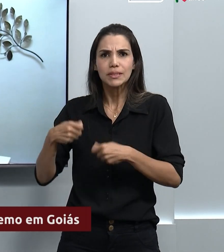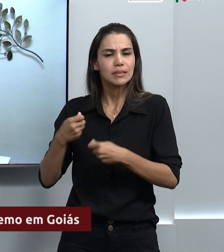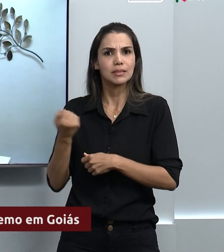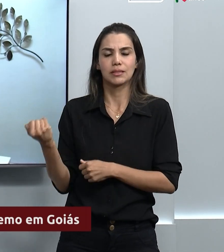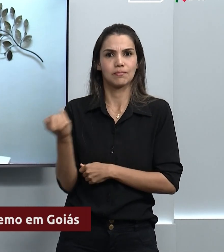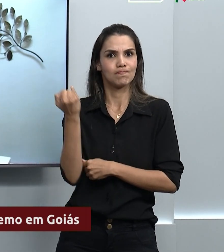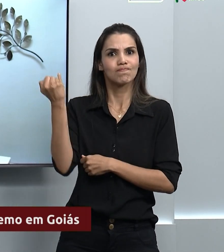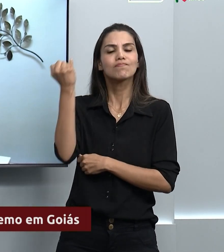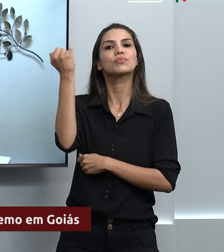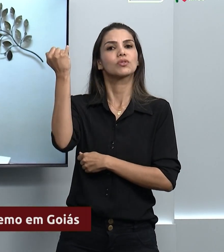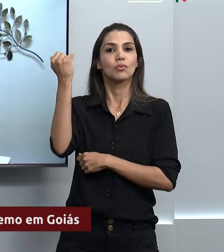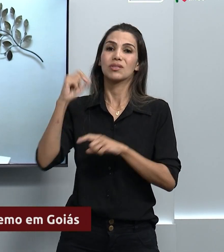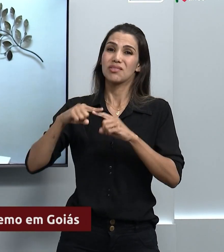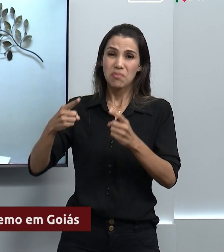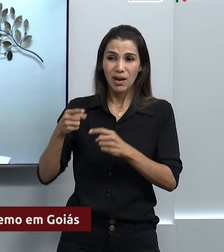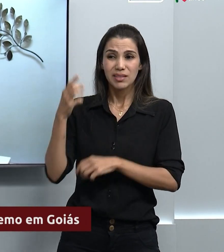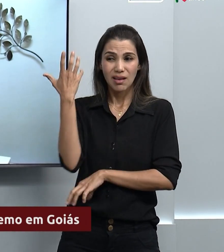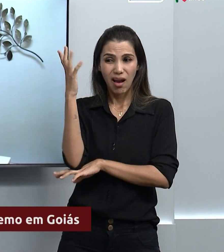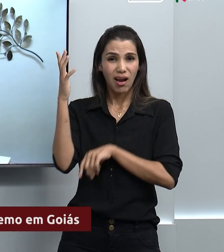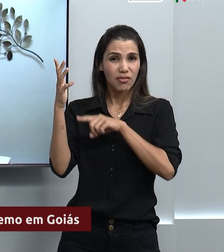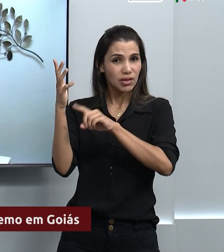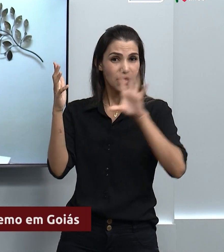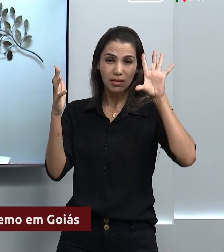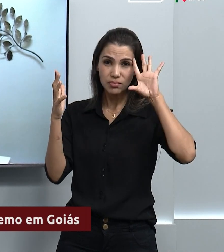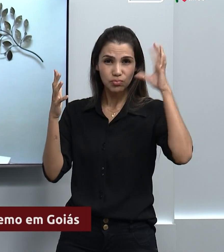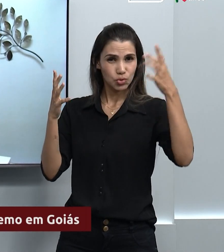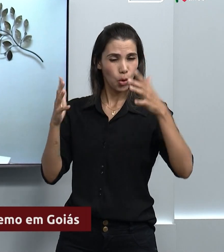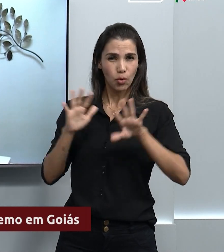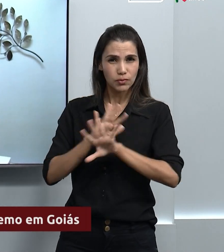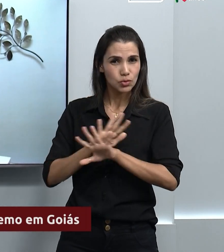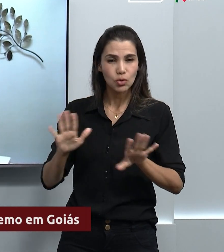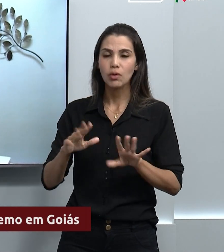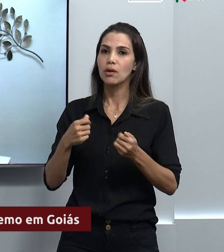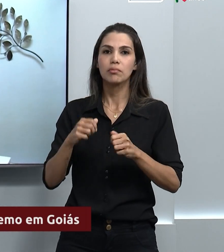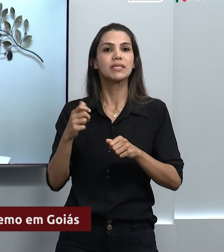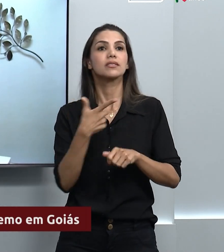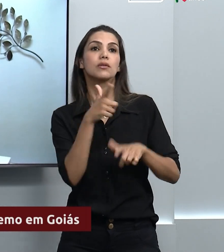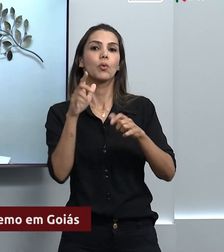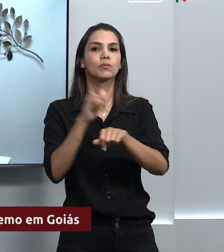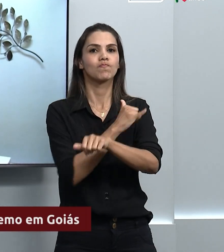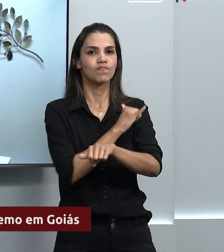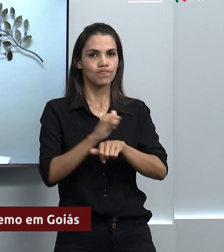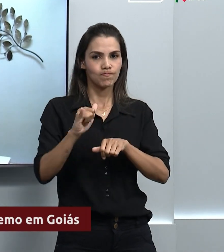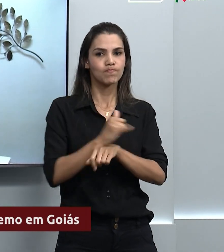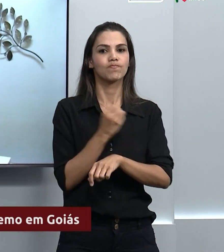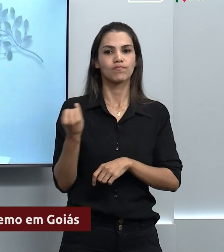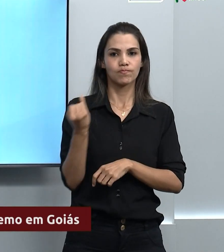não vai resolver os nossos problemas se a gente não pensar em todas as outras medidas conjuntamente.